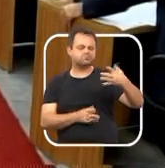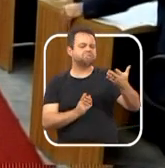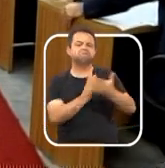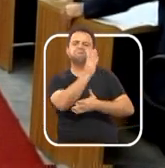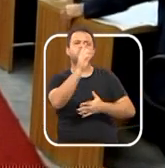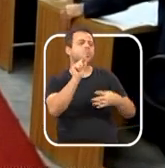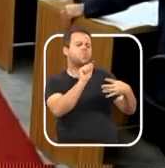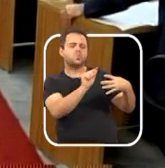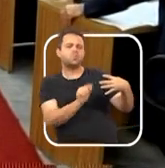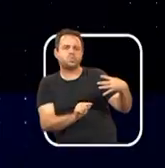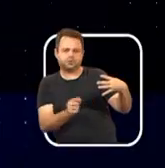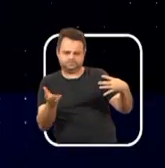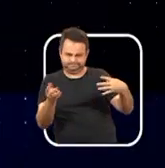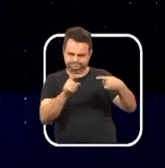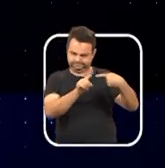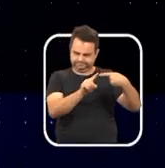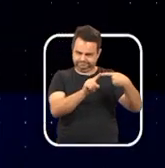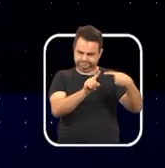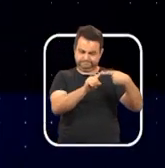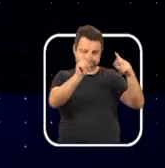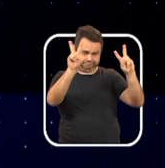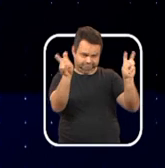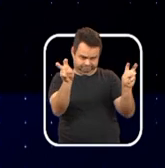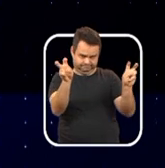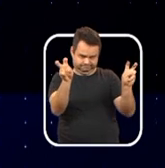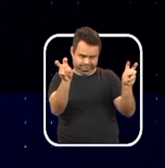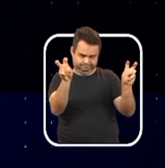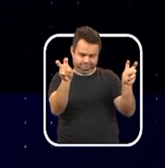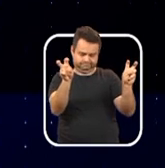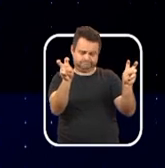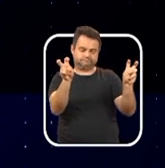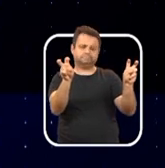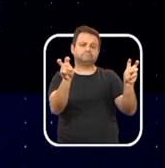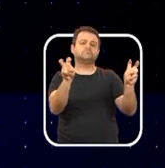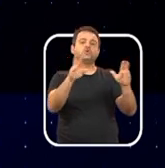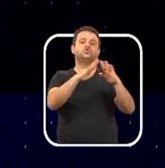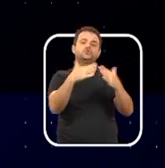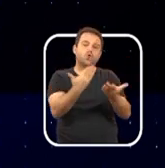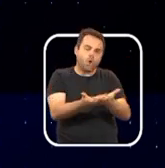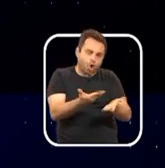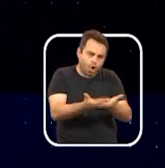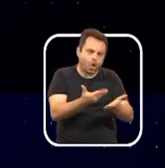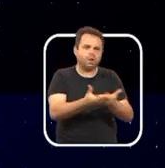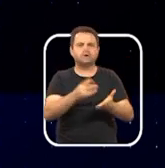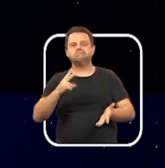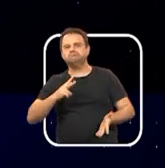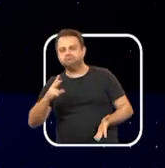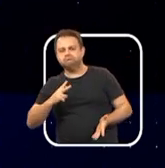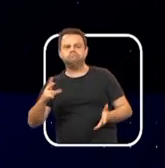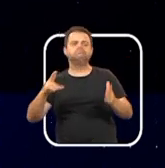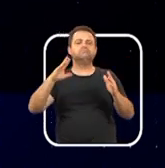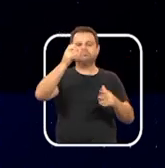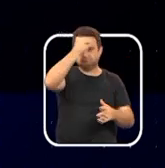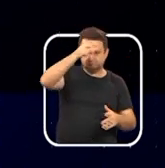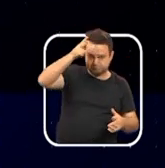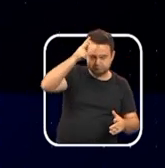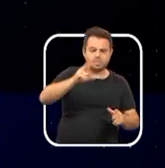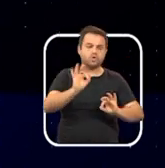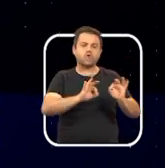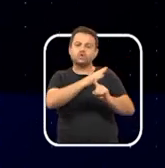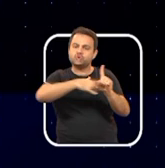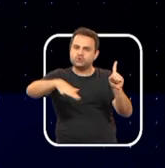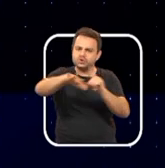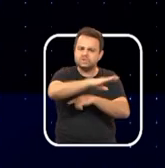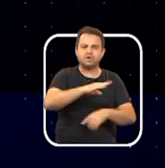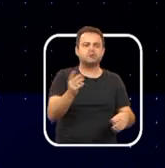primeira discussão. De Bruno Moura, que obriga escolas públicas e privadas e projetos sociais